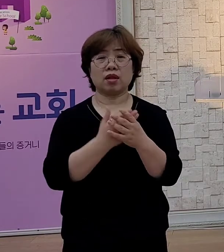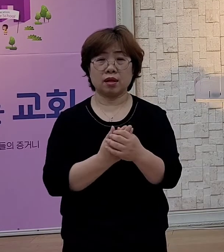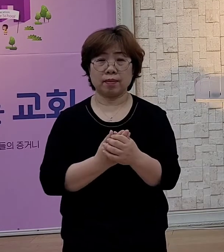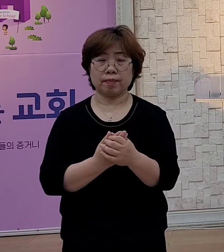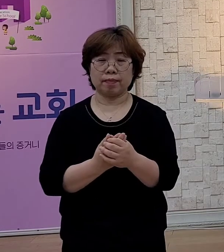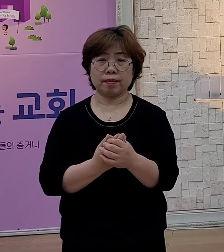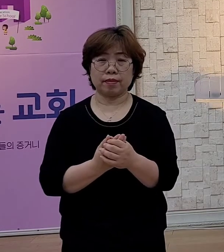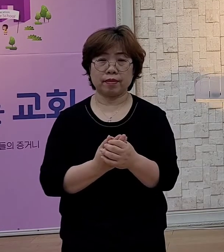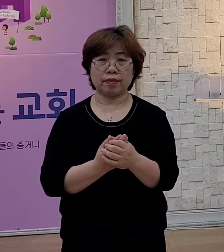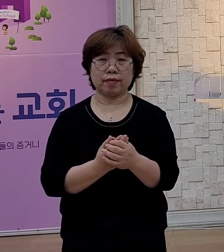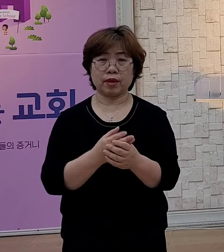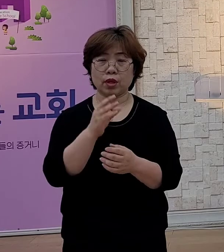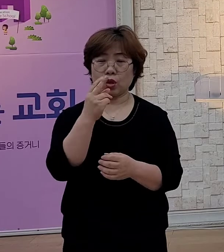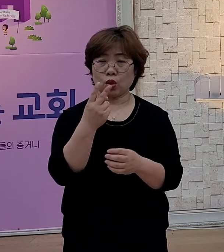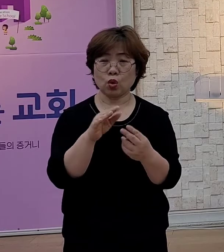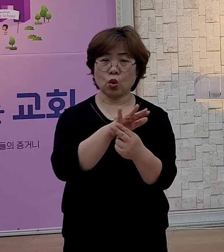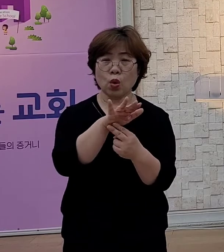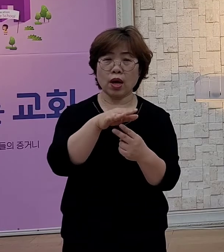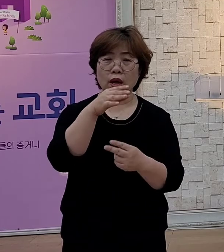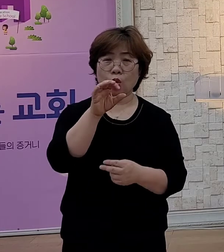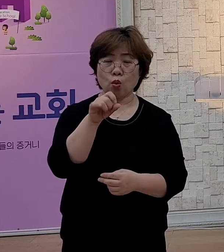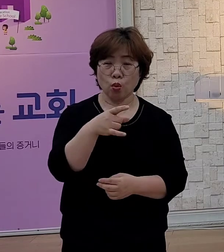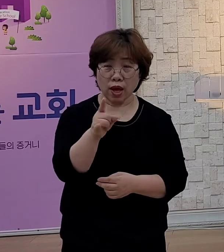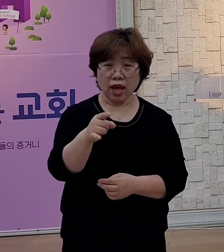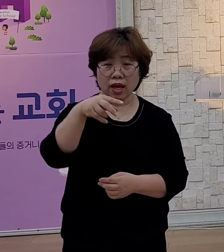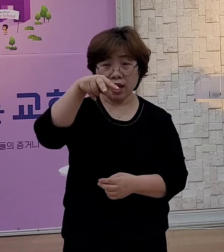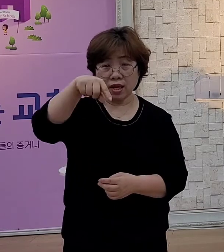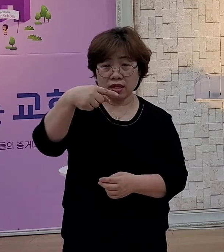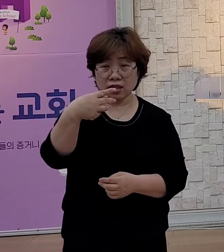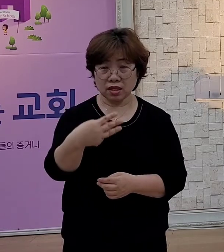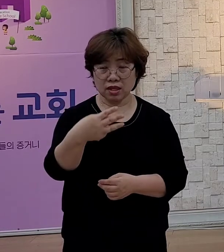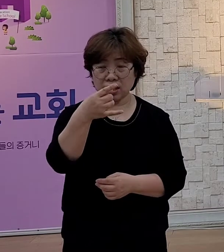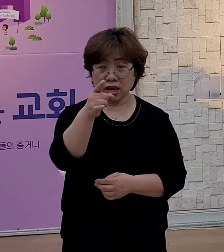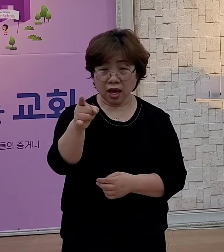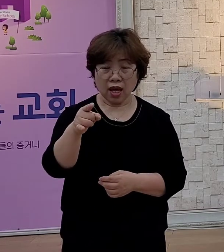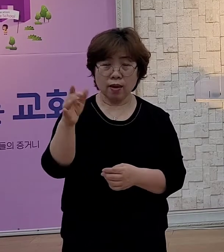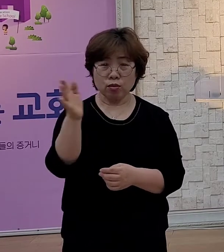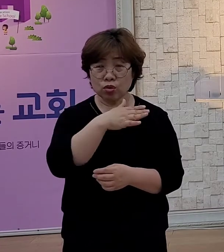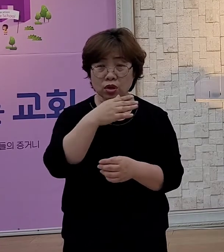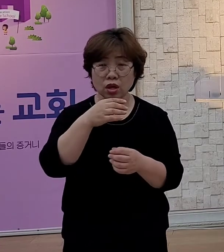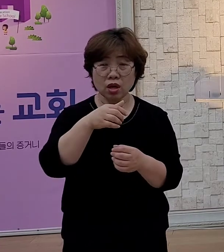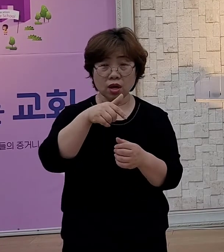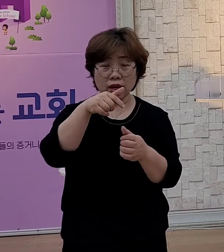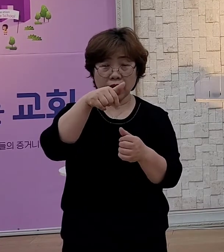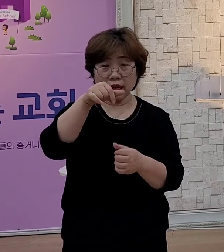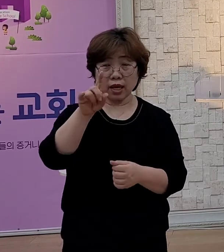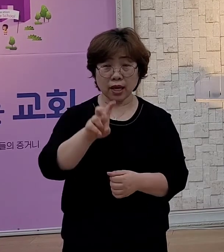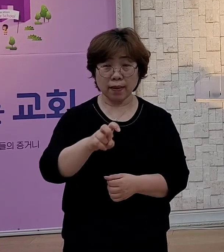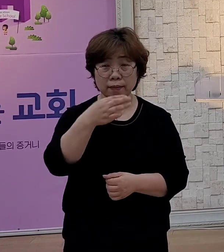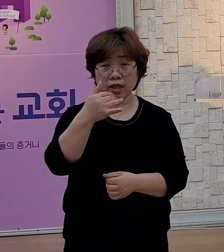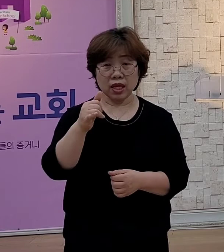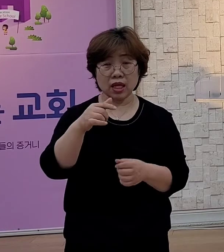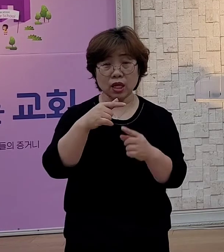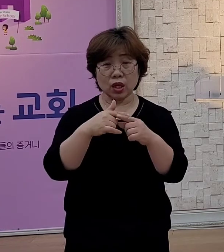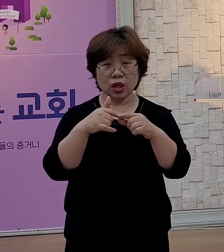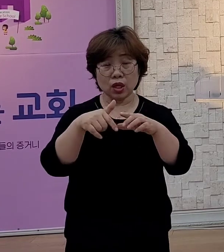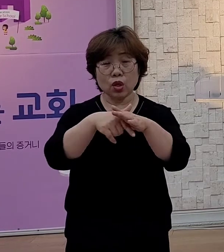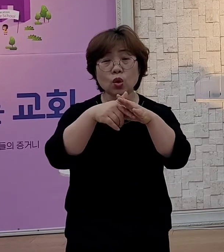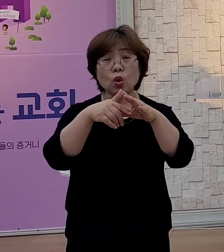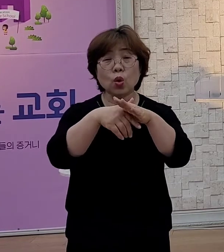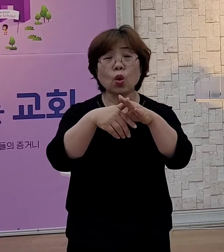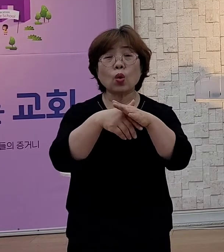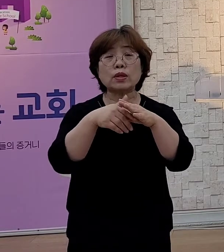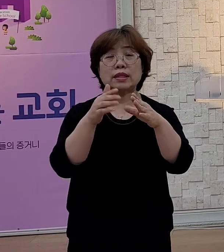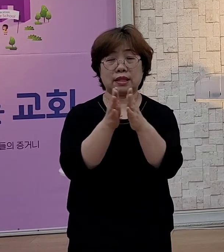감리교는 요한 웨슬레로부터 이제 감리교가 시작합니다. 여러분, 그 감리교 창시자인